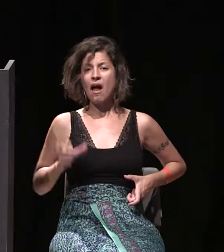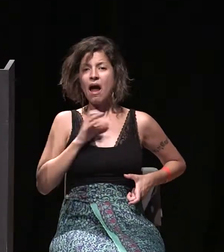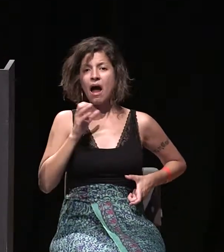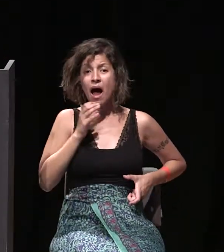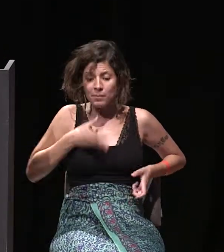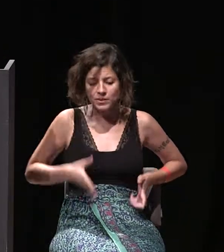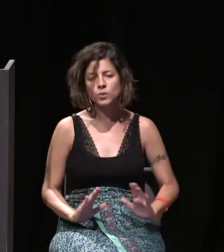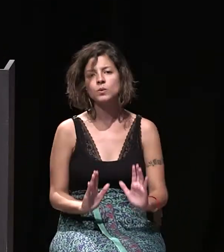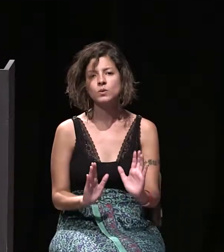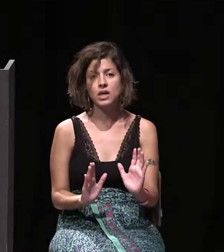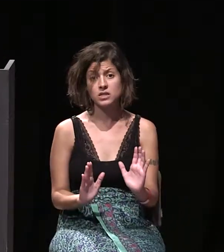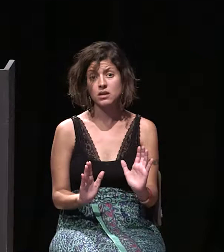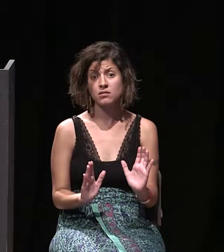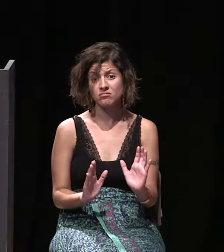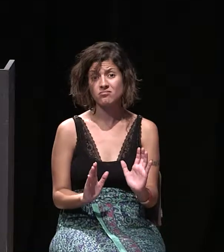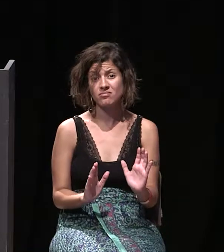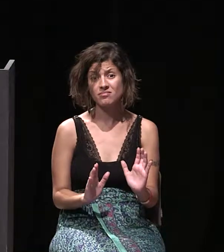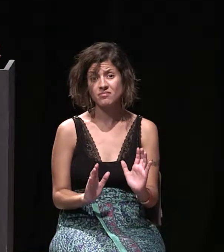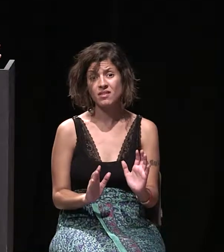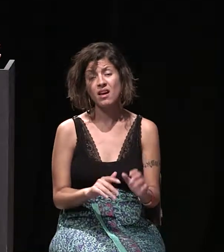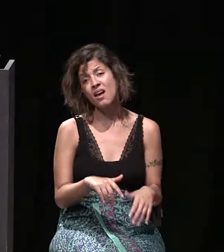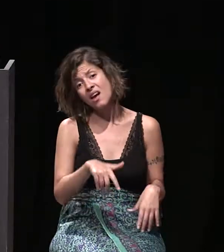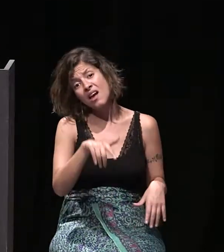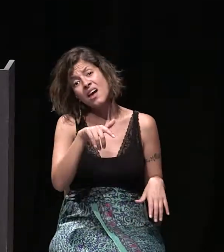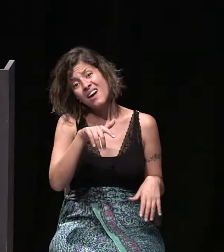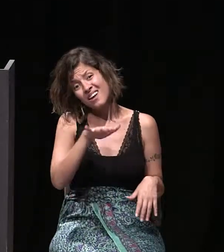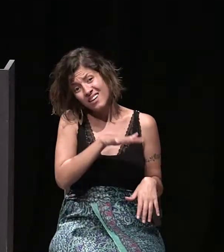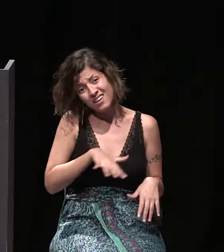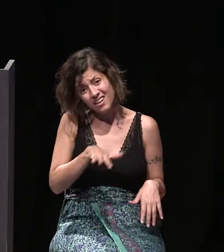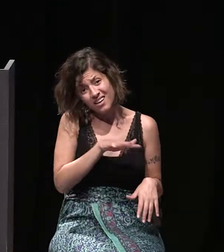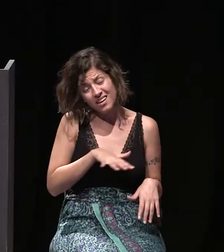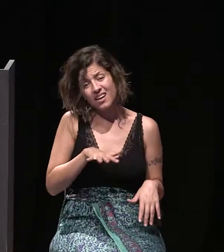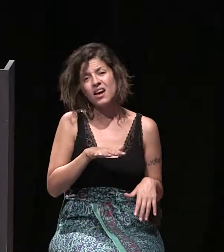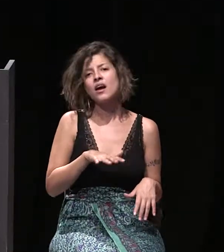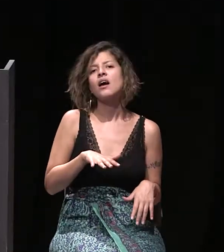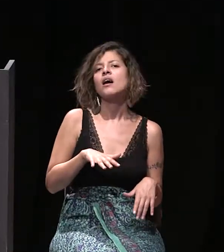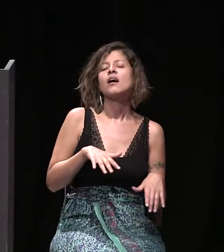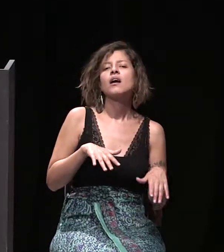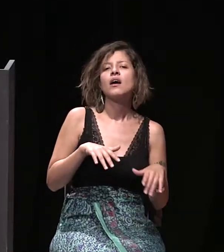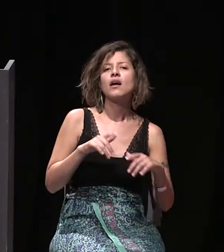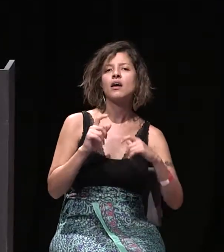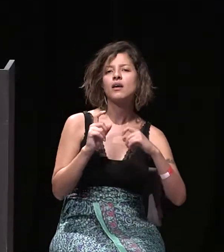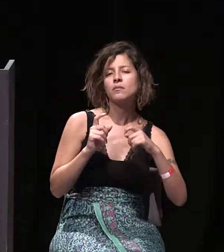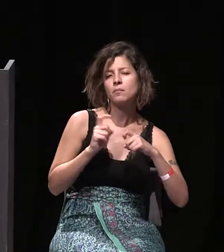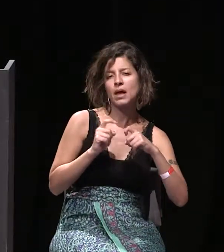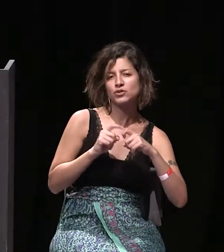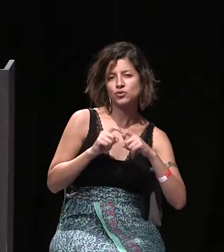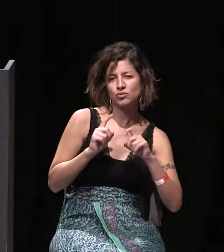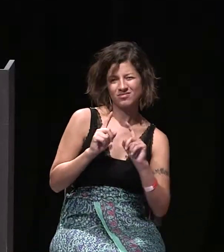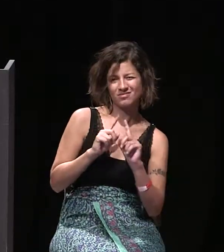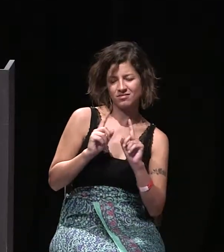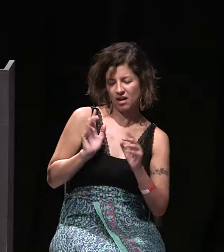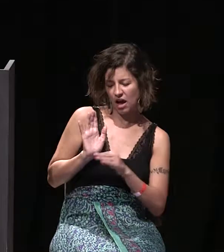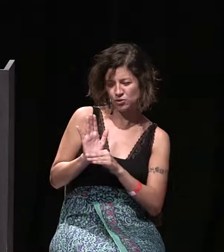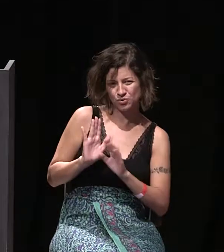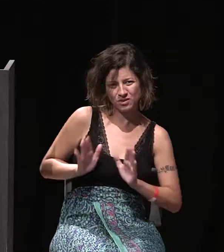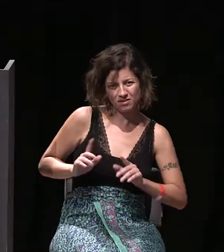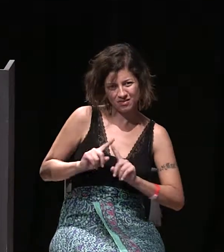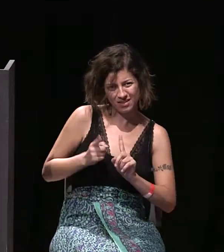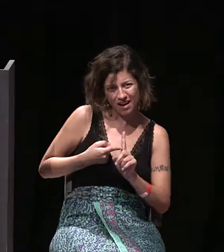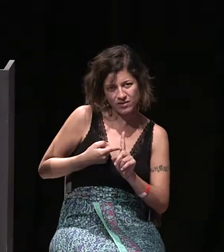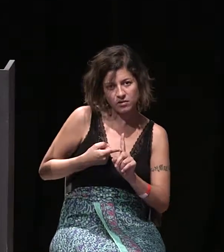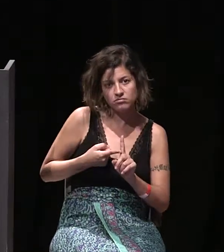Então, isso é muito comum no cenário obstétrico do Brasil. E na Casa Ângela, a gente não faz esse tipo de